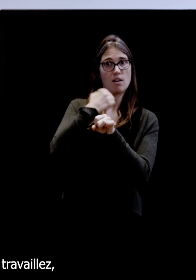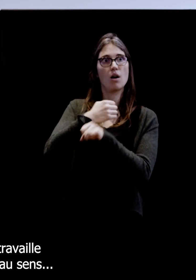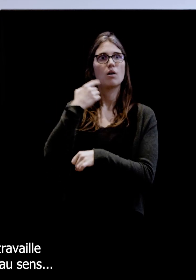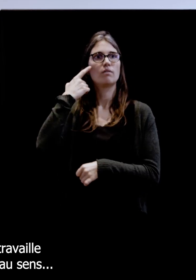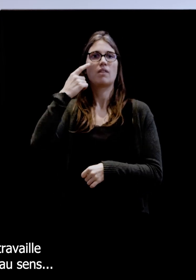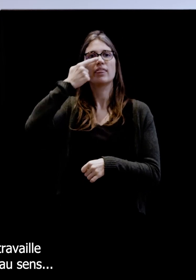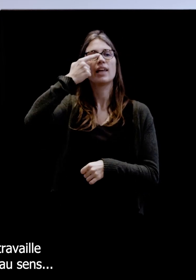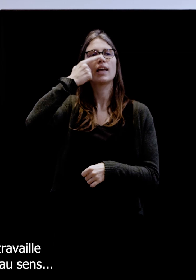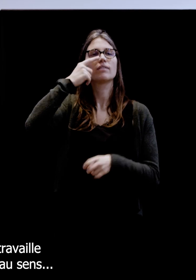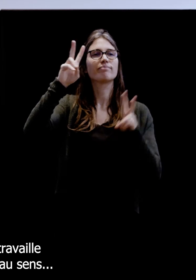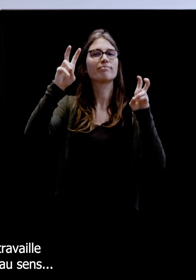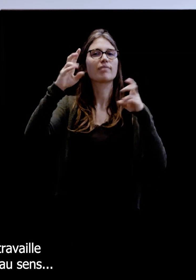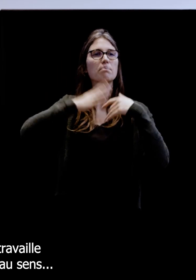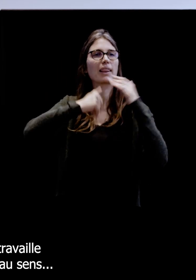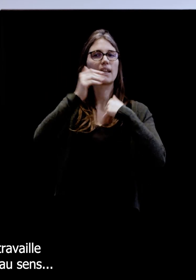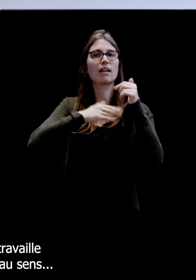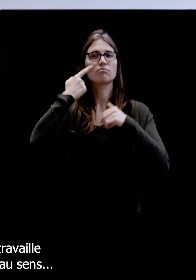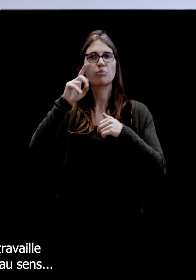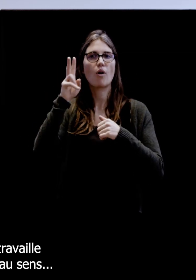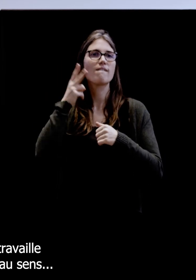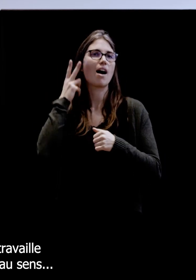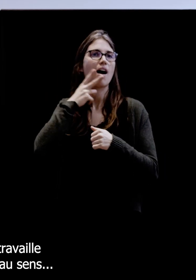travaillez. Donc l'olfaction, ça se travaille. Et donc,